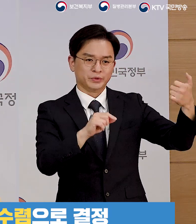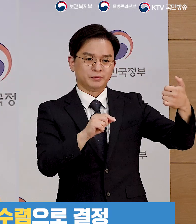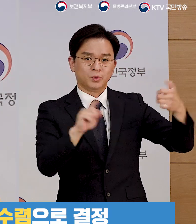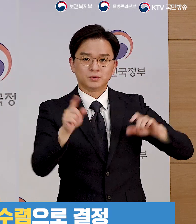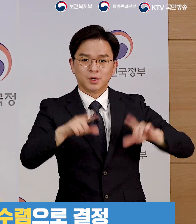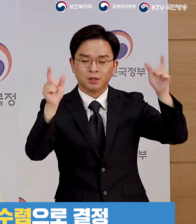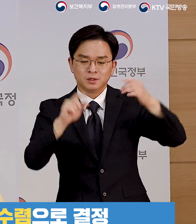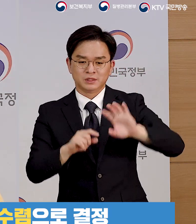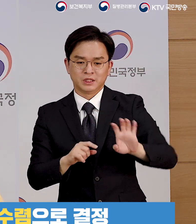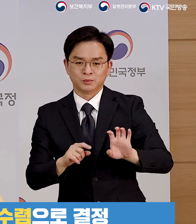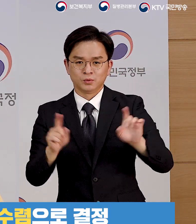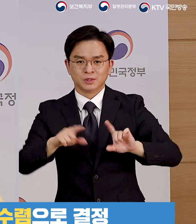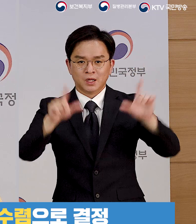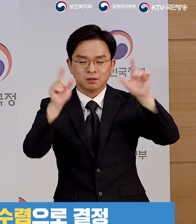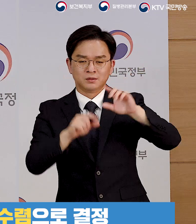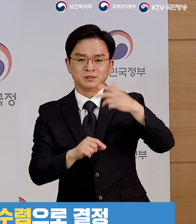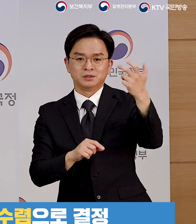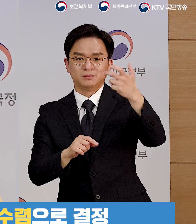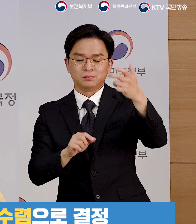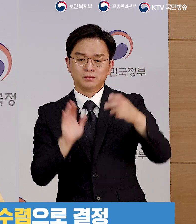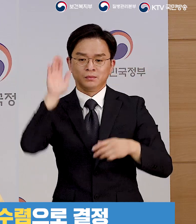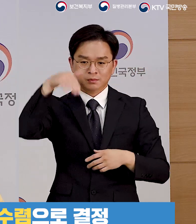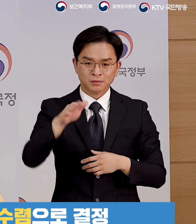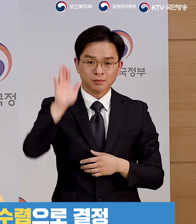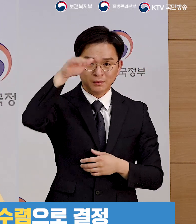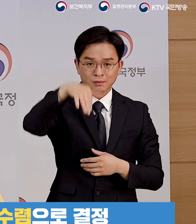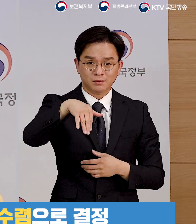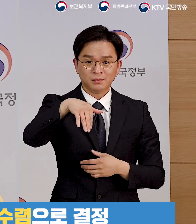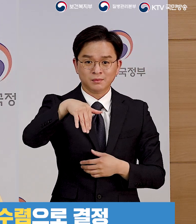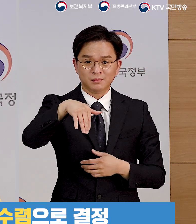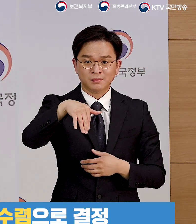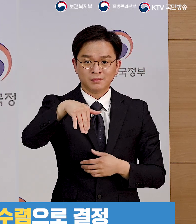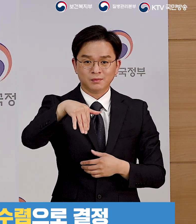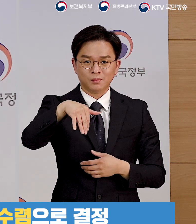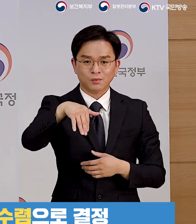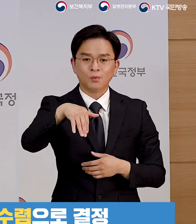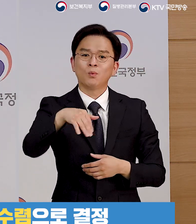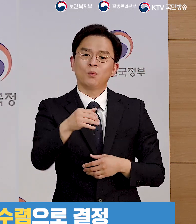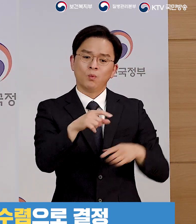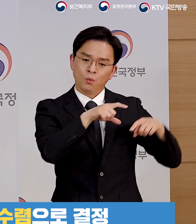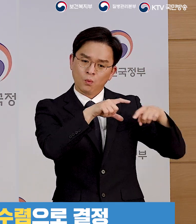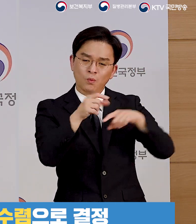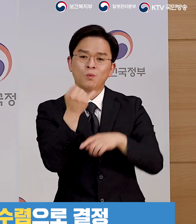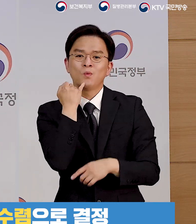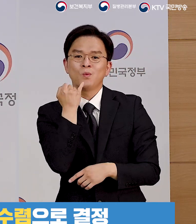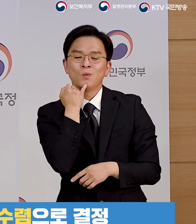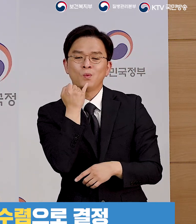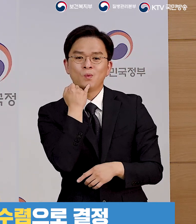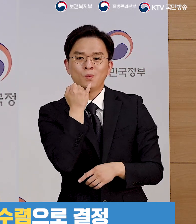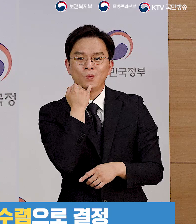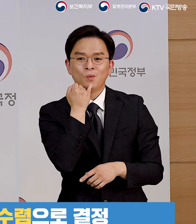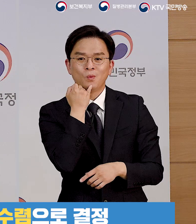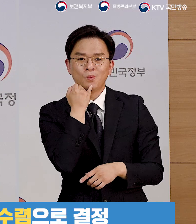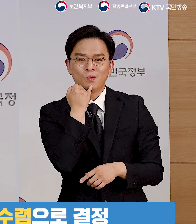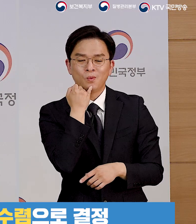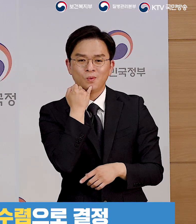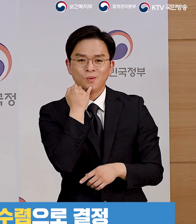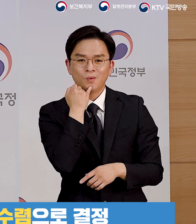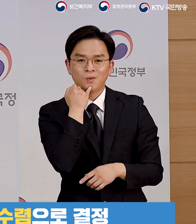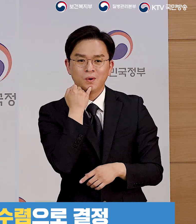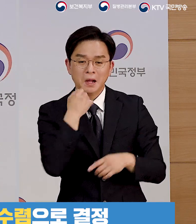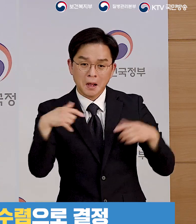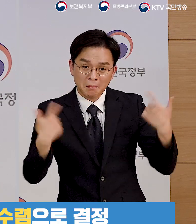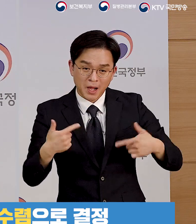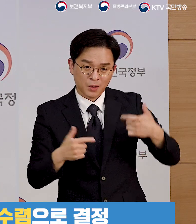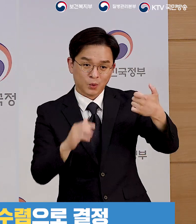아니라 상당히 처음에는 불쑥 올라갔다가 감소 추세를 보인다 그러면은 그것은 오히려 안정화 추세에